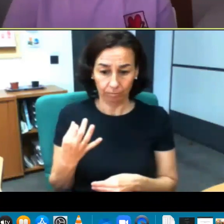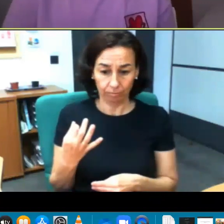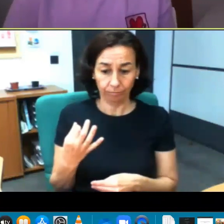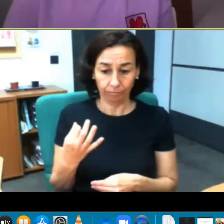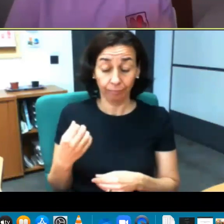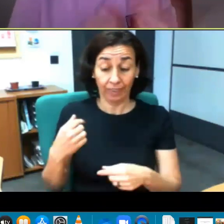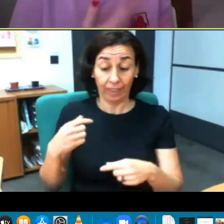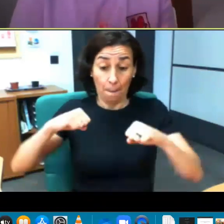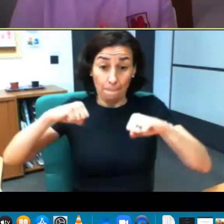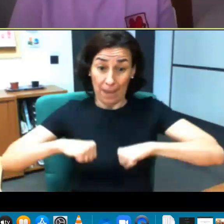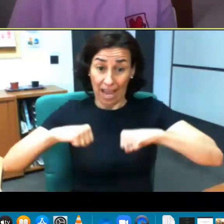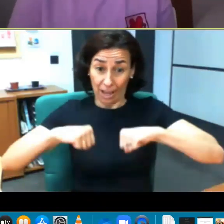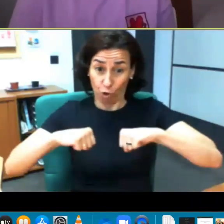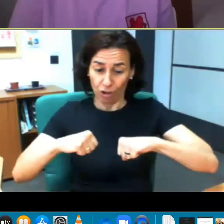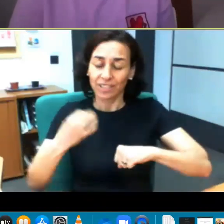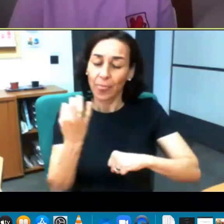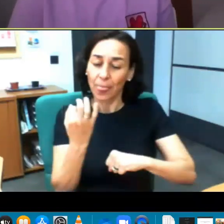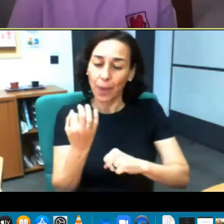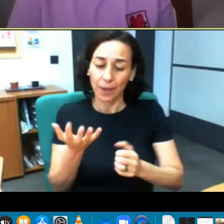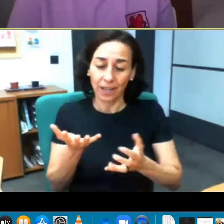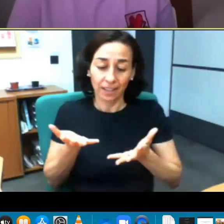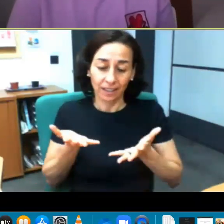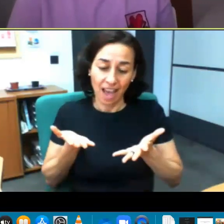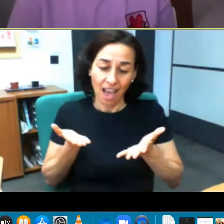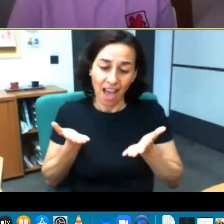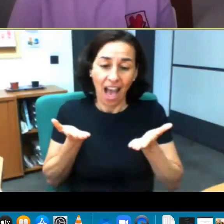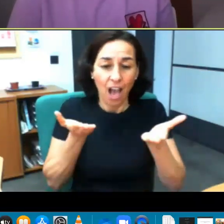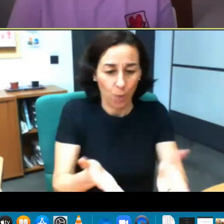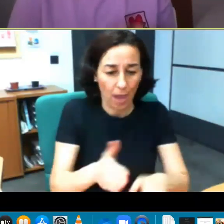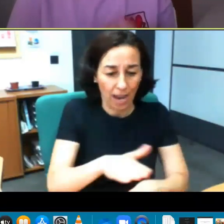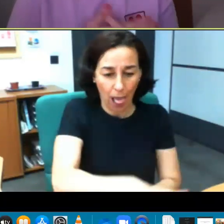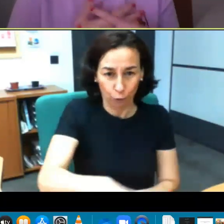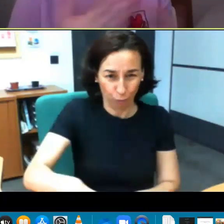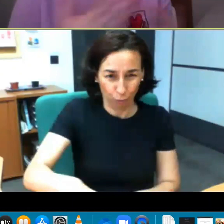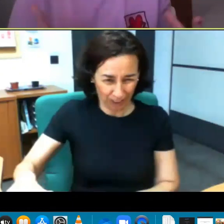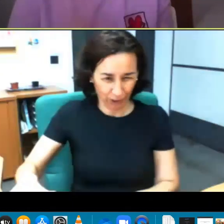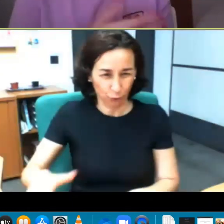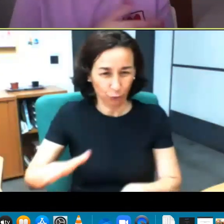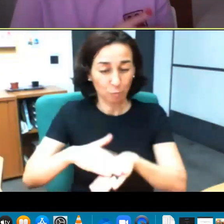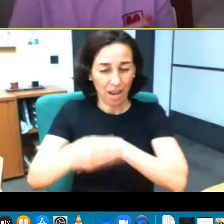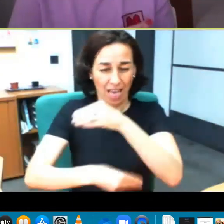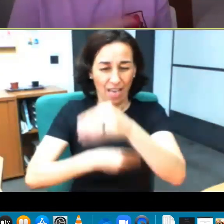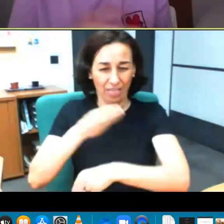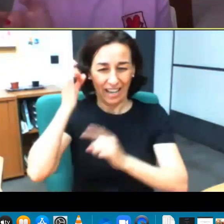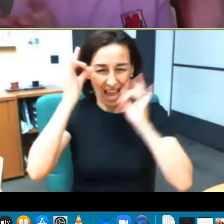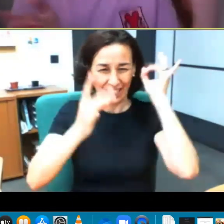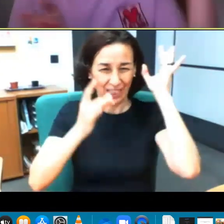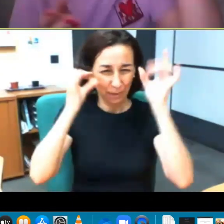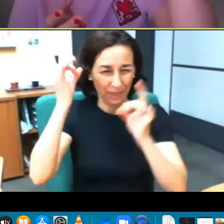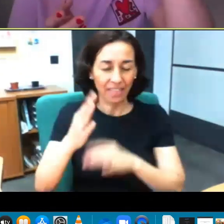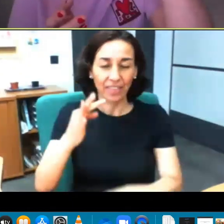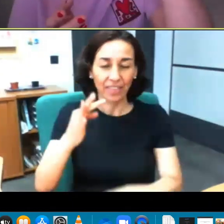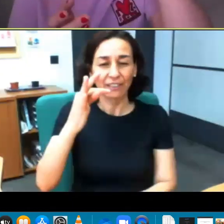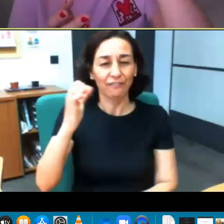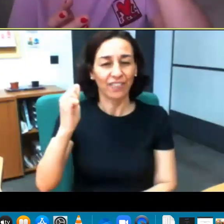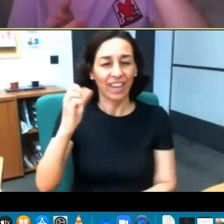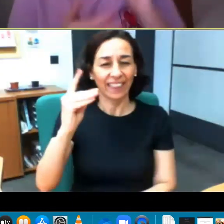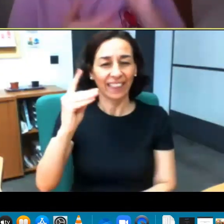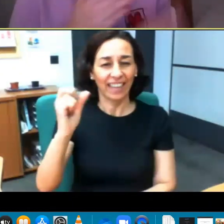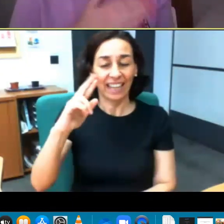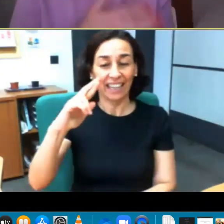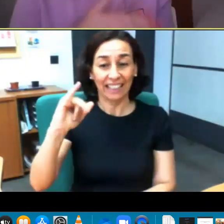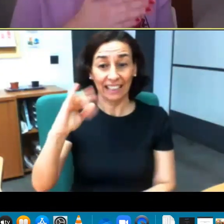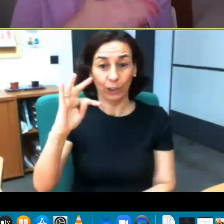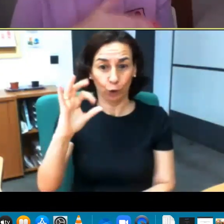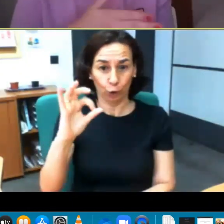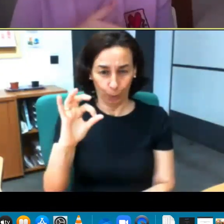a realizar la actividad de Federito. Por eso siempre que el centro desea realizar todo el proyecto completo, es decir,